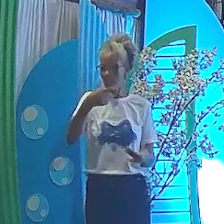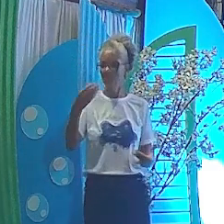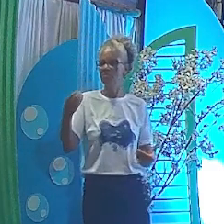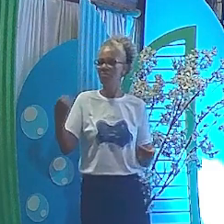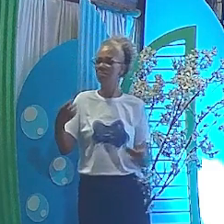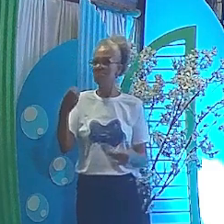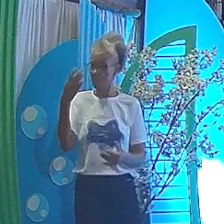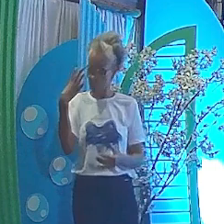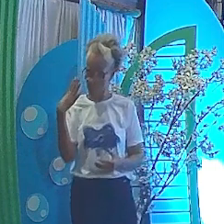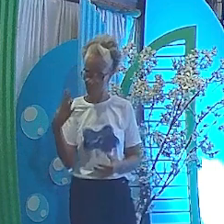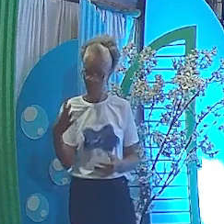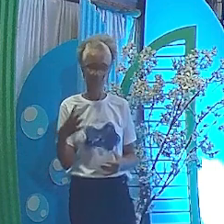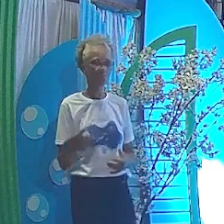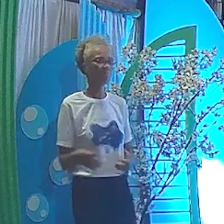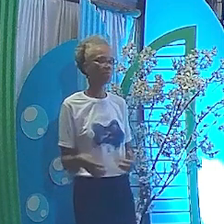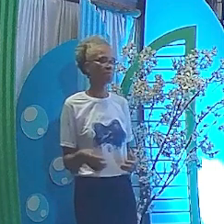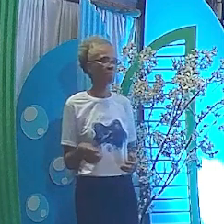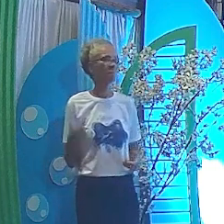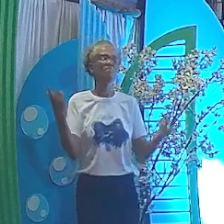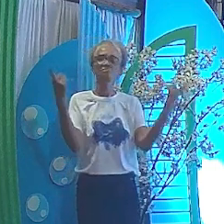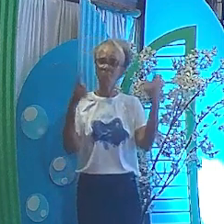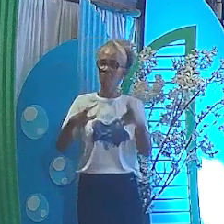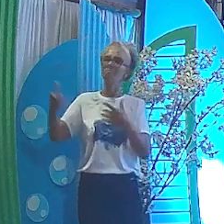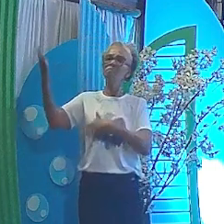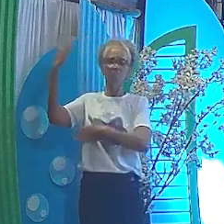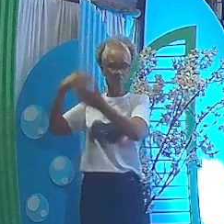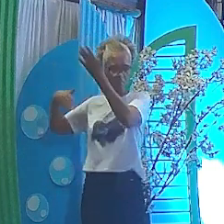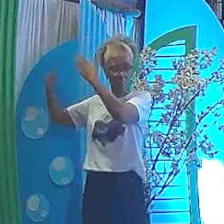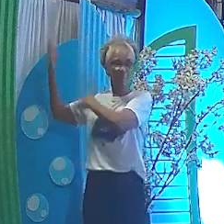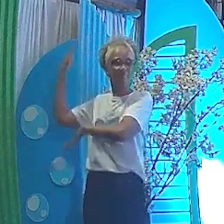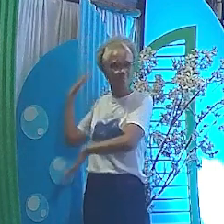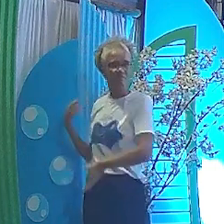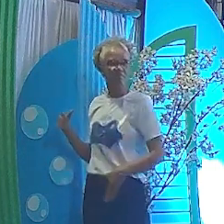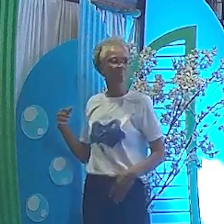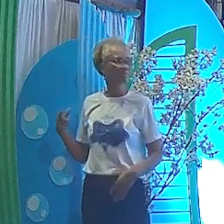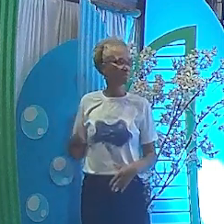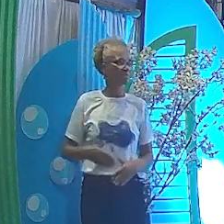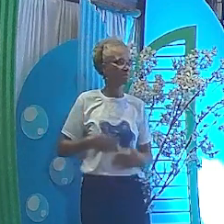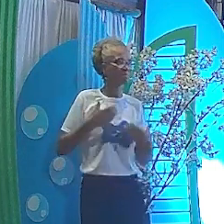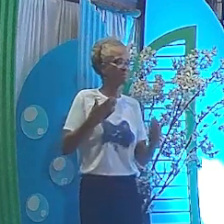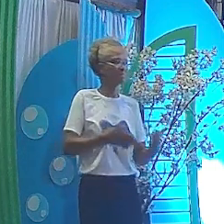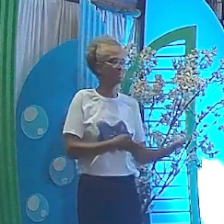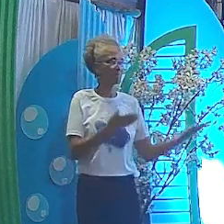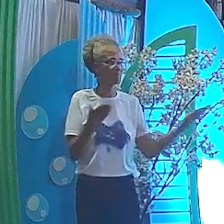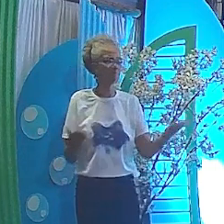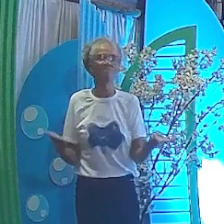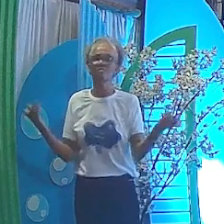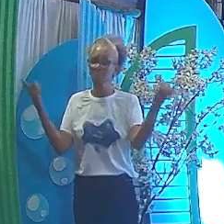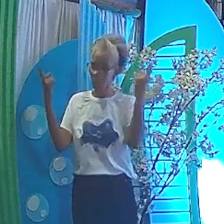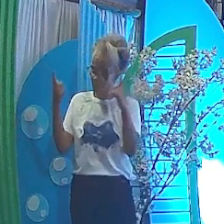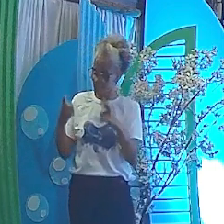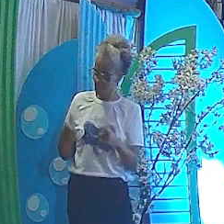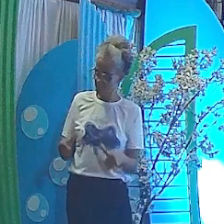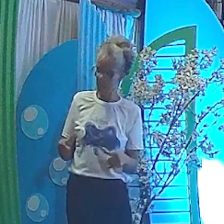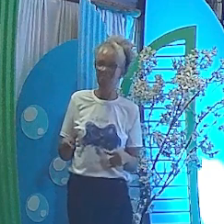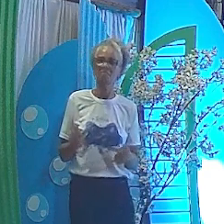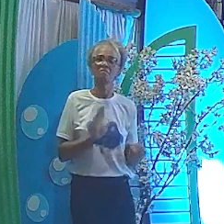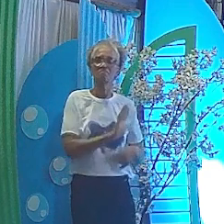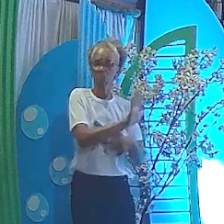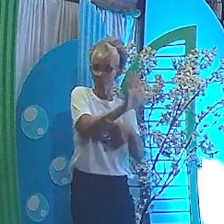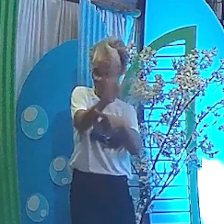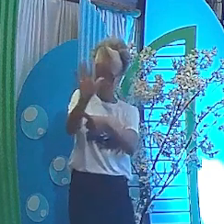ano, alguns deles, que foram nossos ex-estagiários em outras edições da FlipF, estão atuando como assistentes de produção